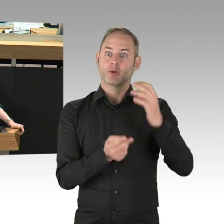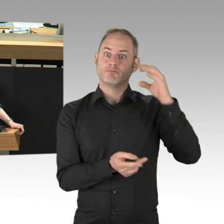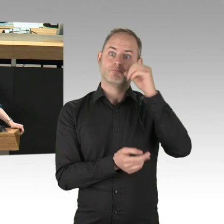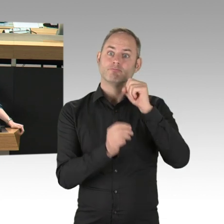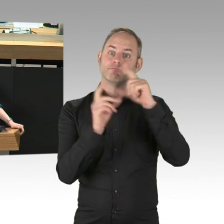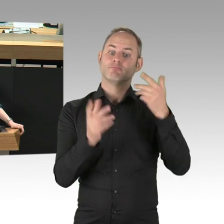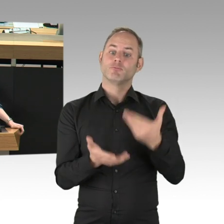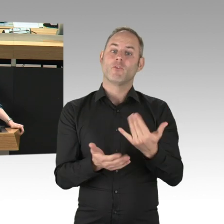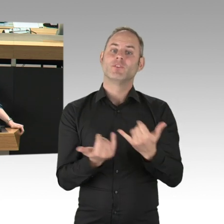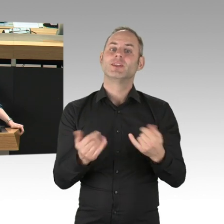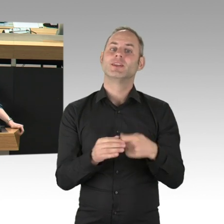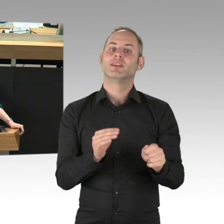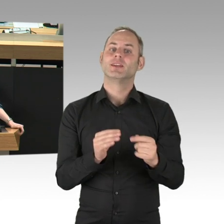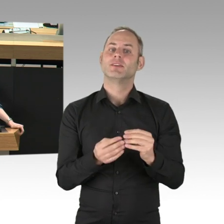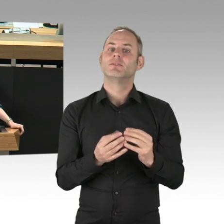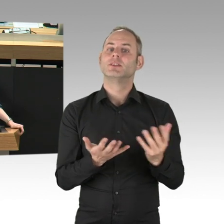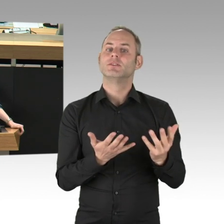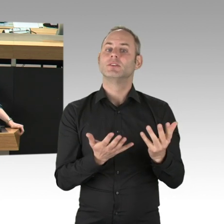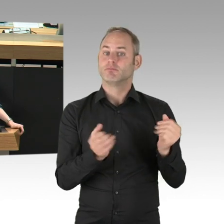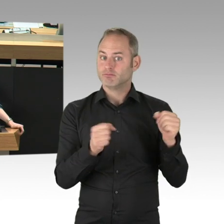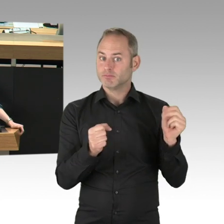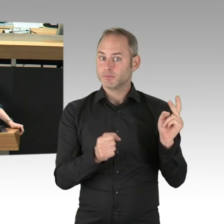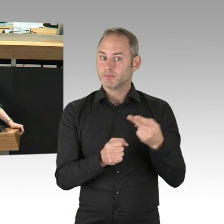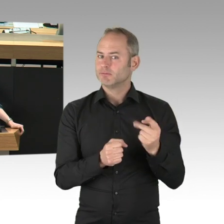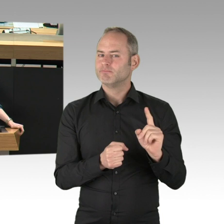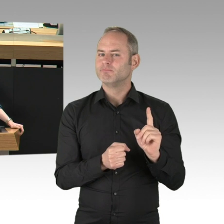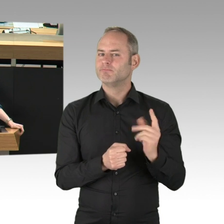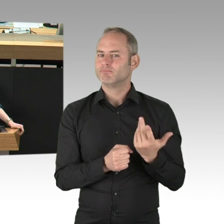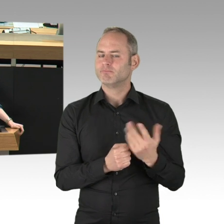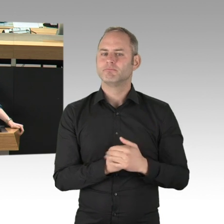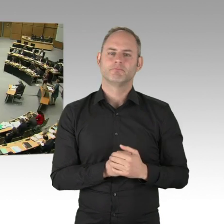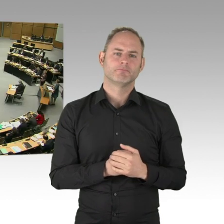hoffentlich zukünftig im Kulturbereich tatsächlich effektiv ausgeschlossen werden.